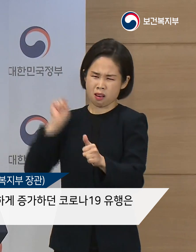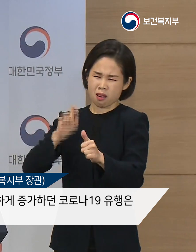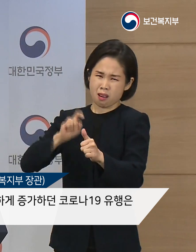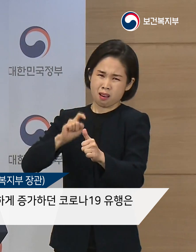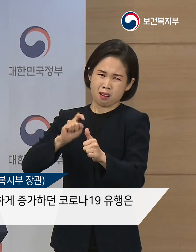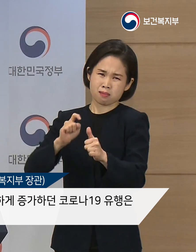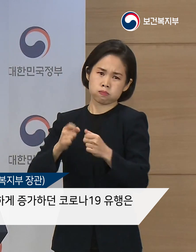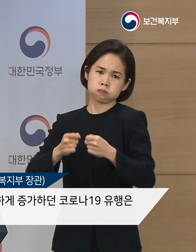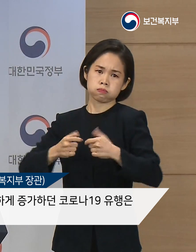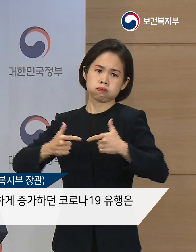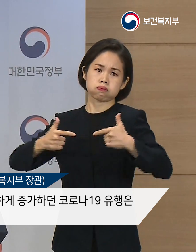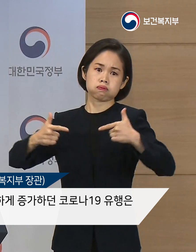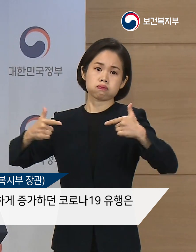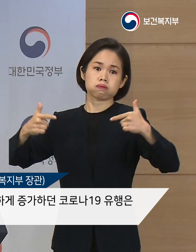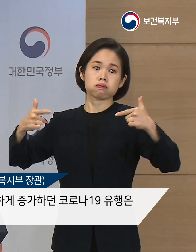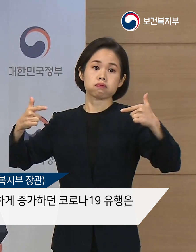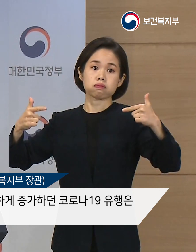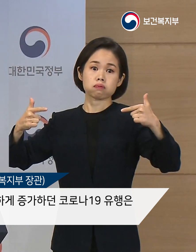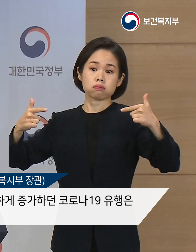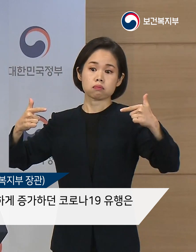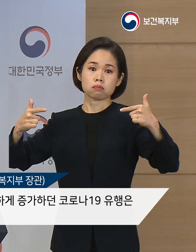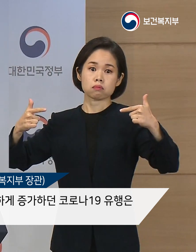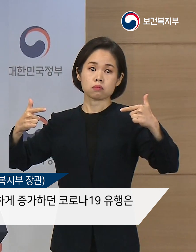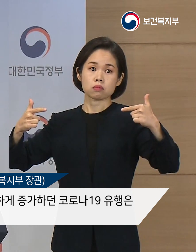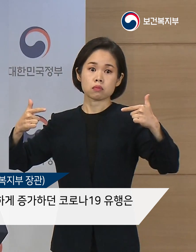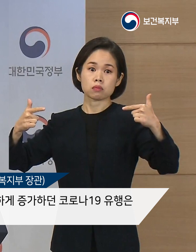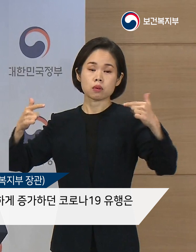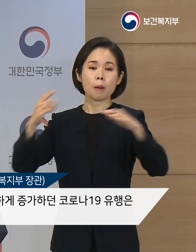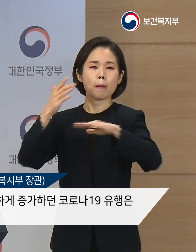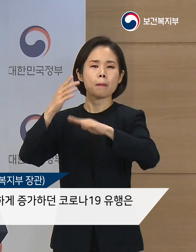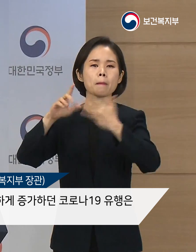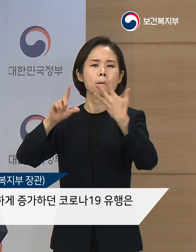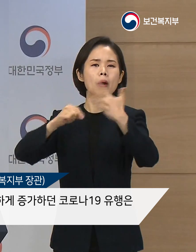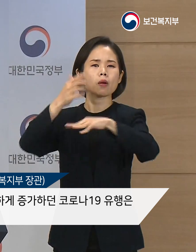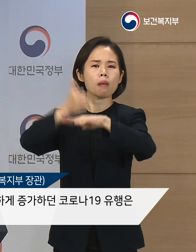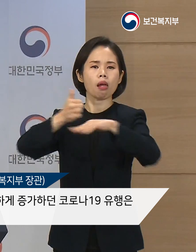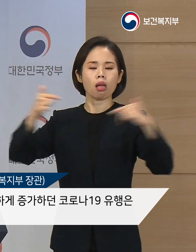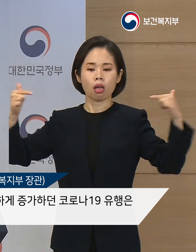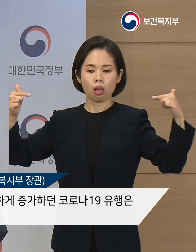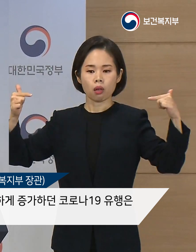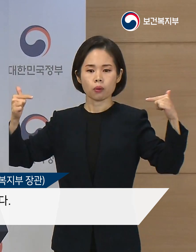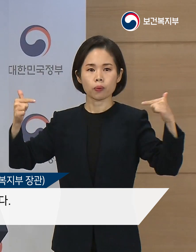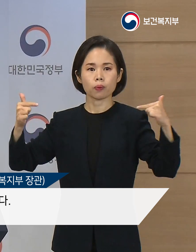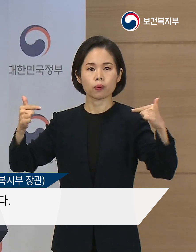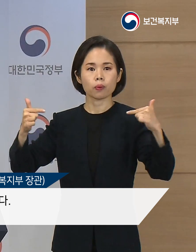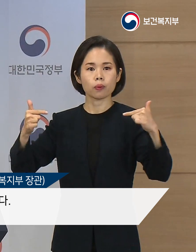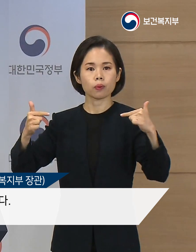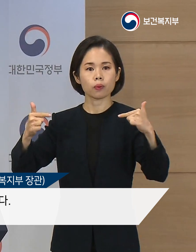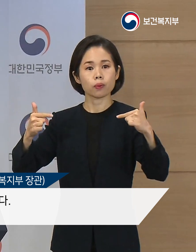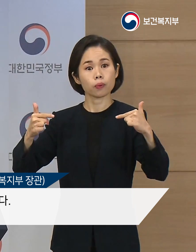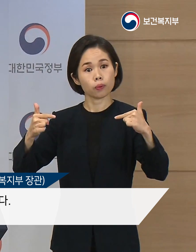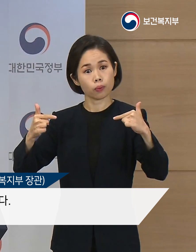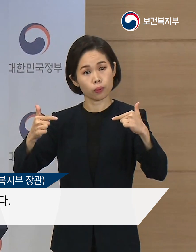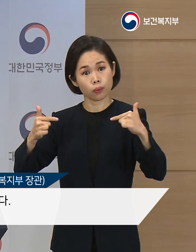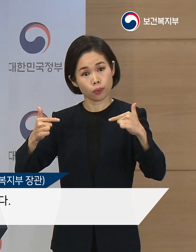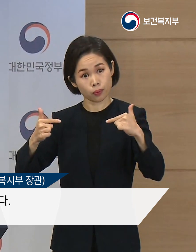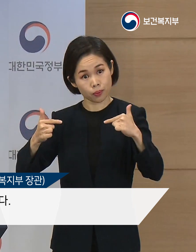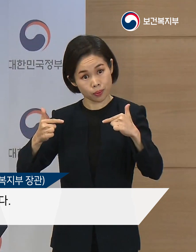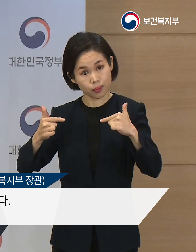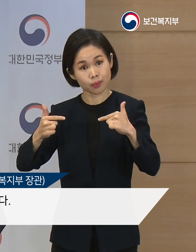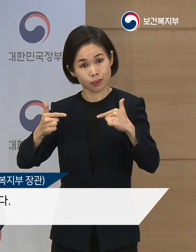급격하게 증가하던 코로나19 유행은 8월 말부터 지속적으로 감소하며 점차